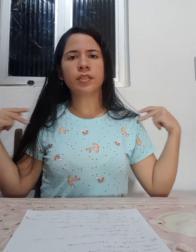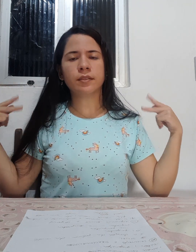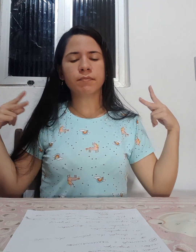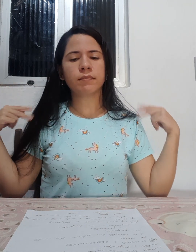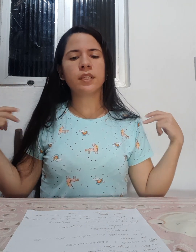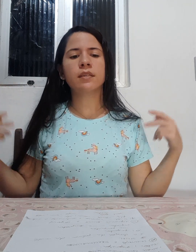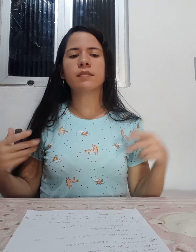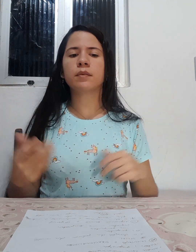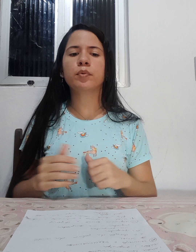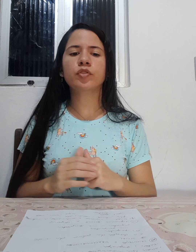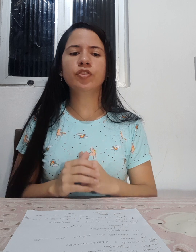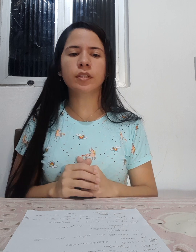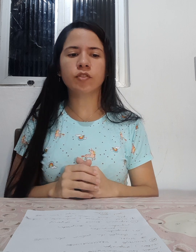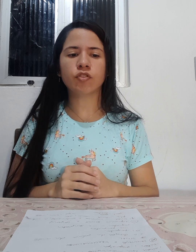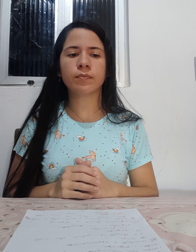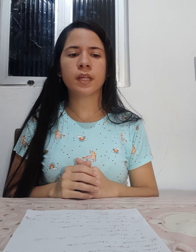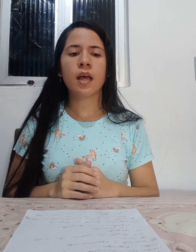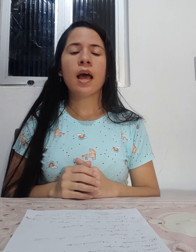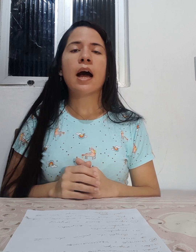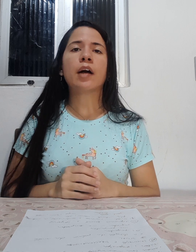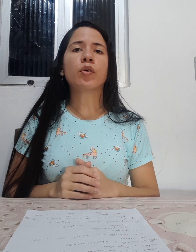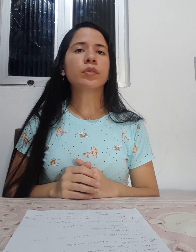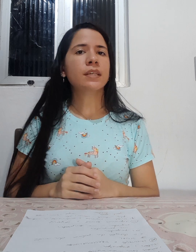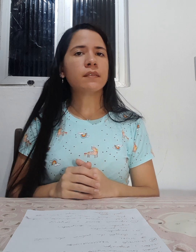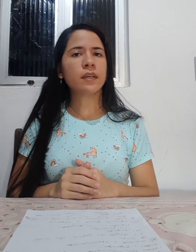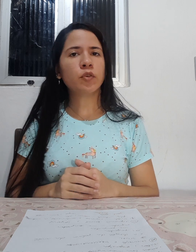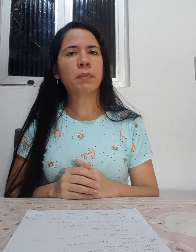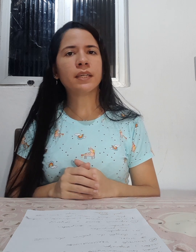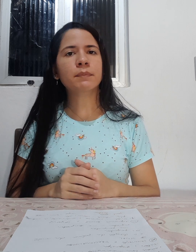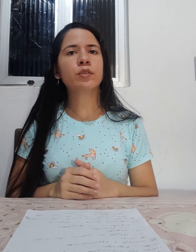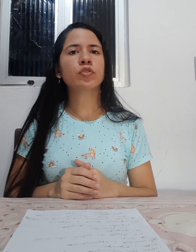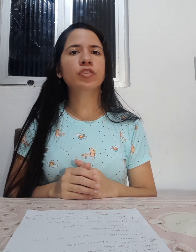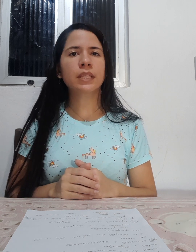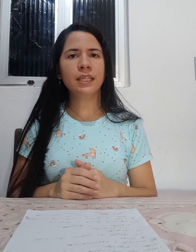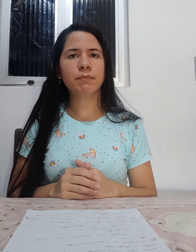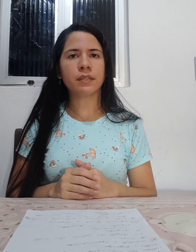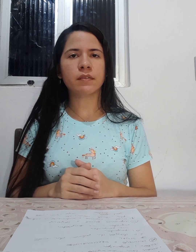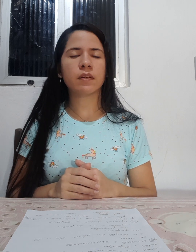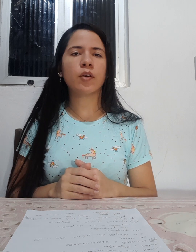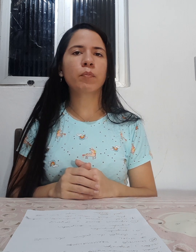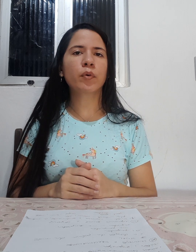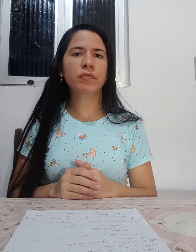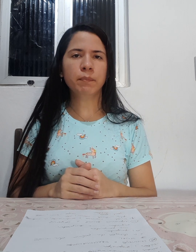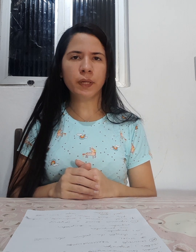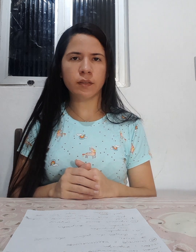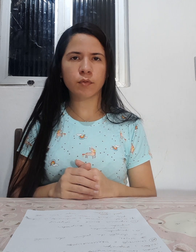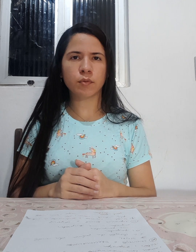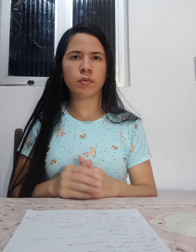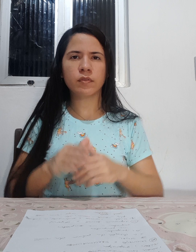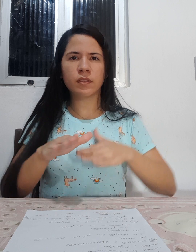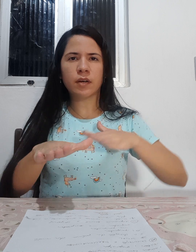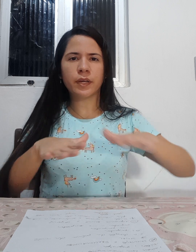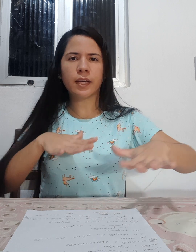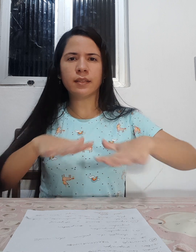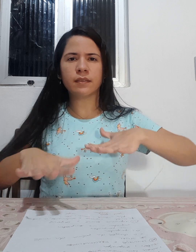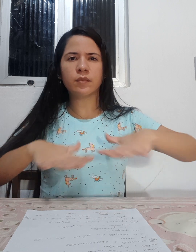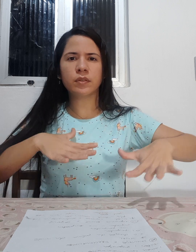motorista e assim por diante. Agora, o terceiro parâmetro de Libras é o movimento. O sinal é realizado assim,